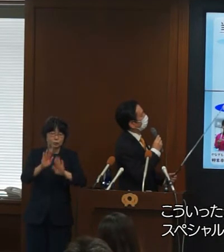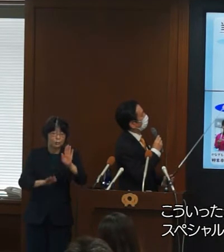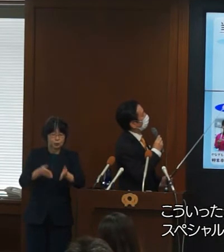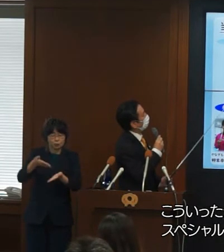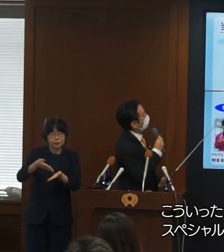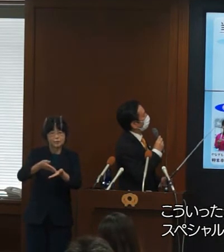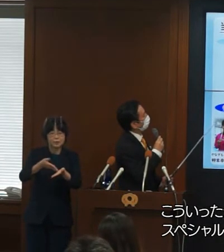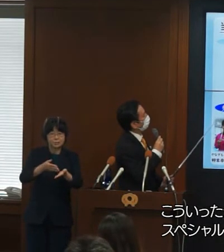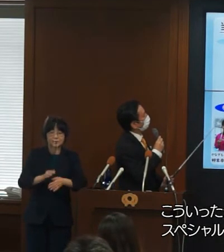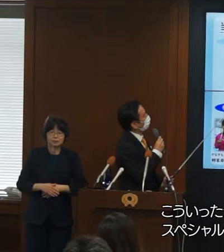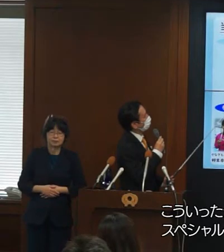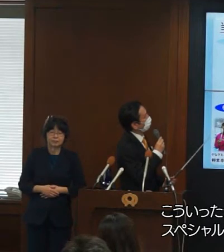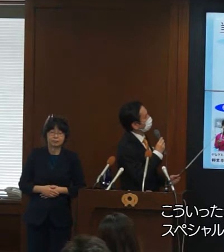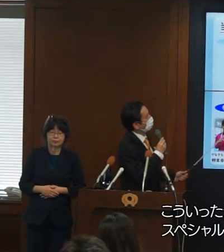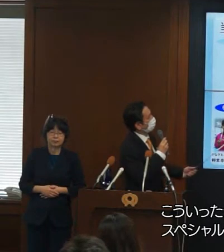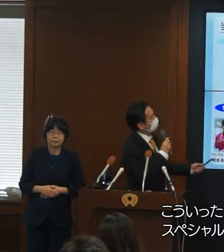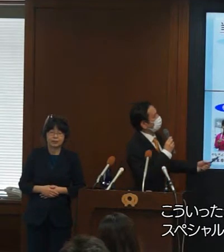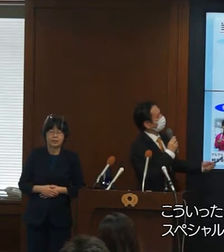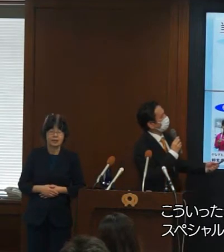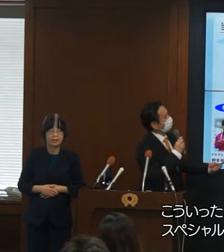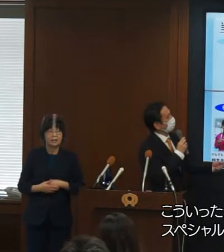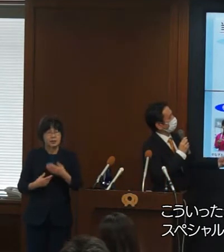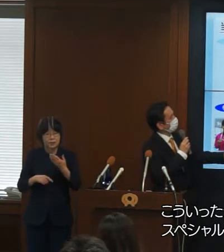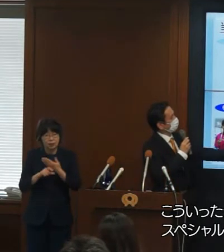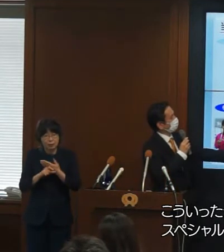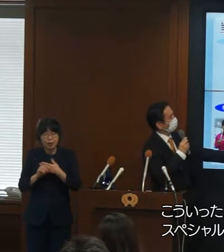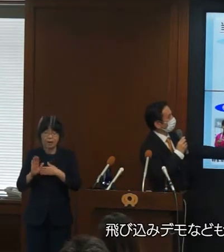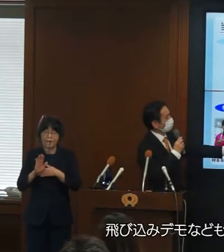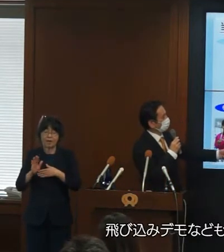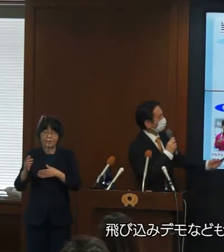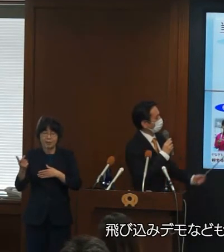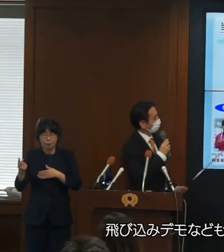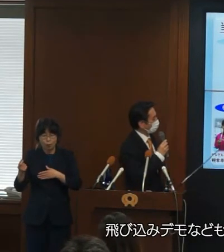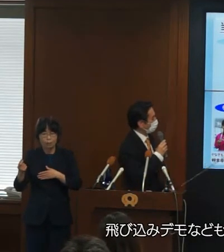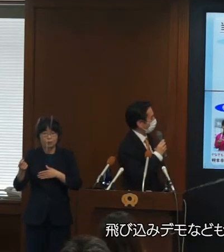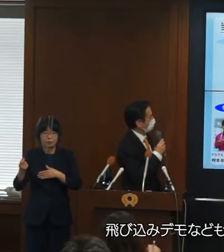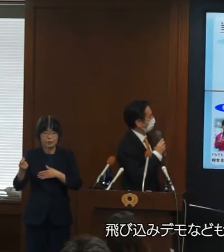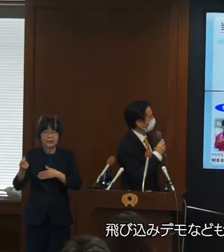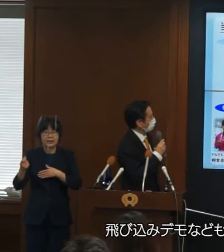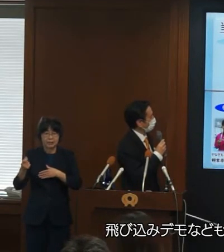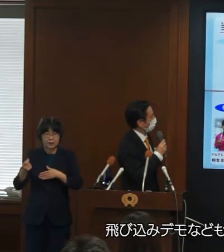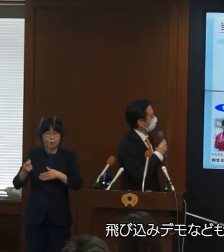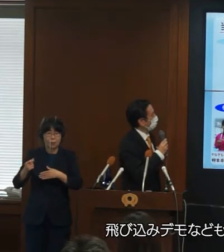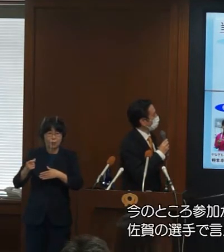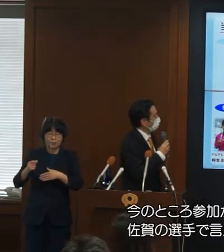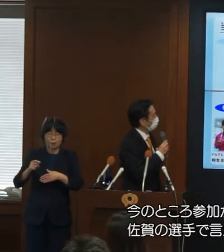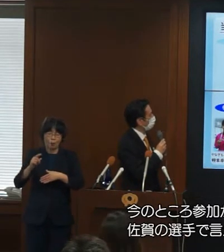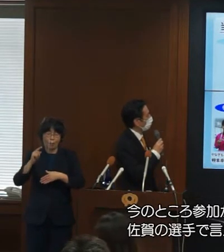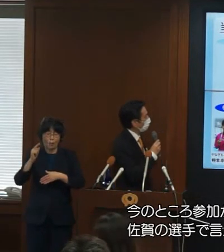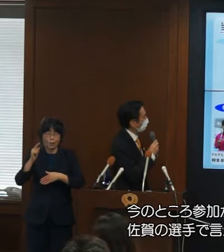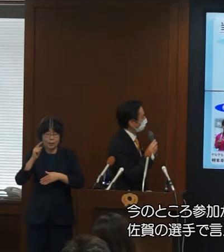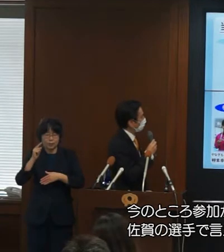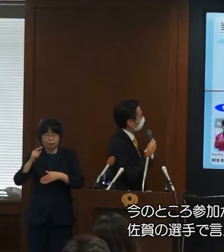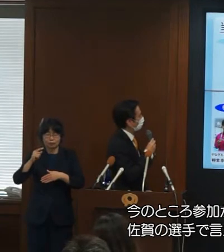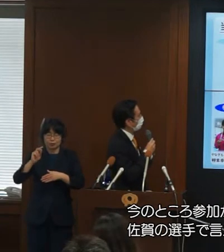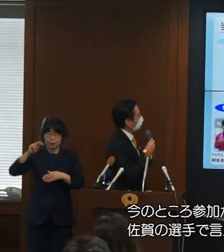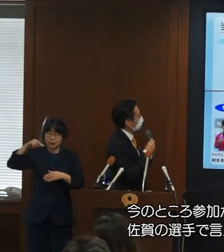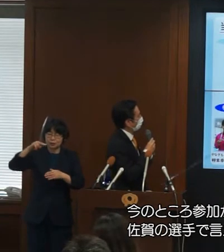あ、こういったデモですとかスペシャルリレー対決とか飛び込みデモなども考えておりますけれども、今の